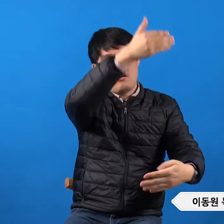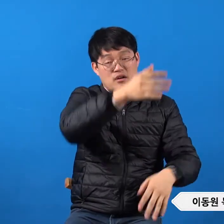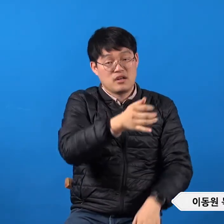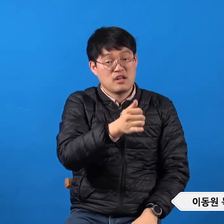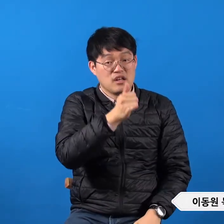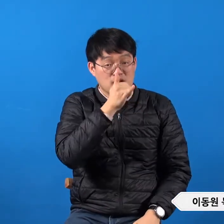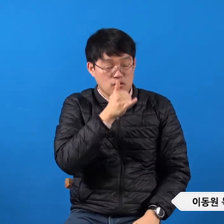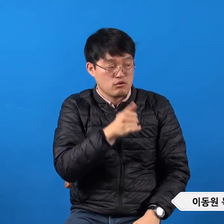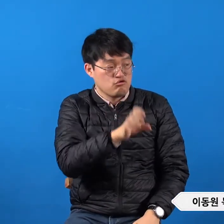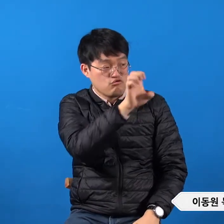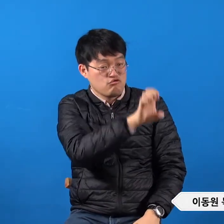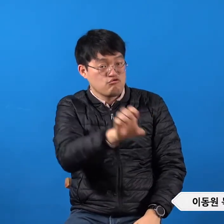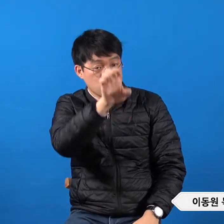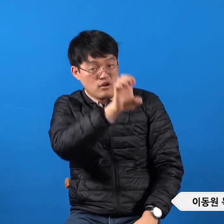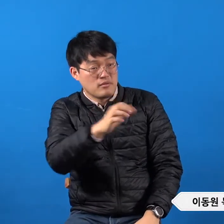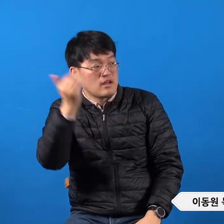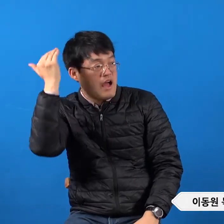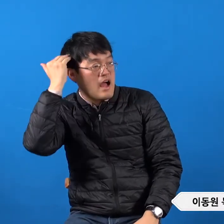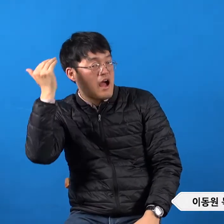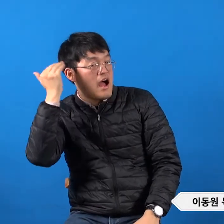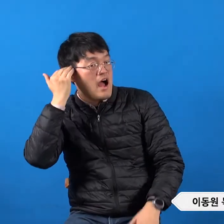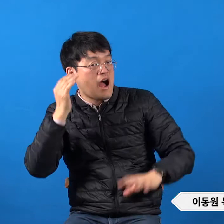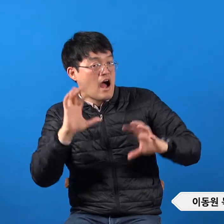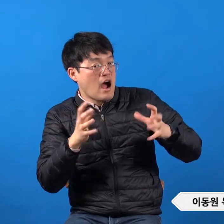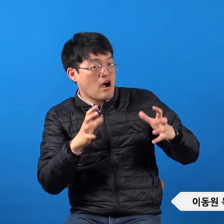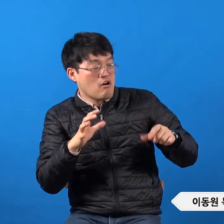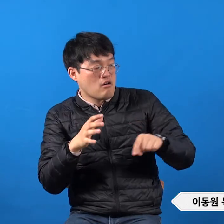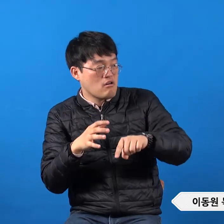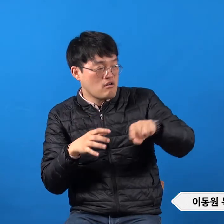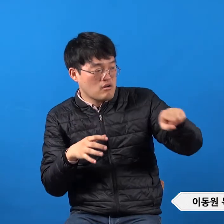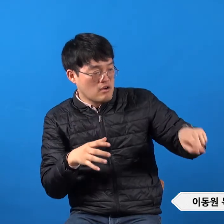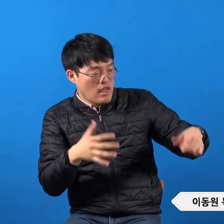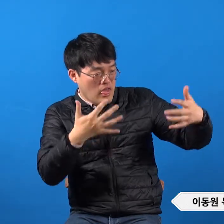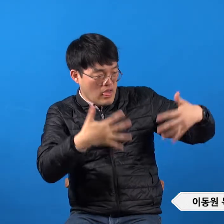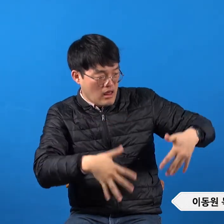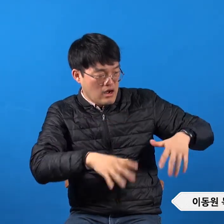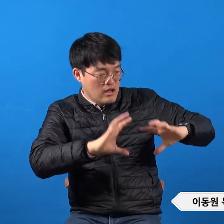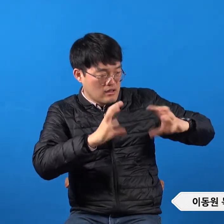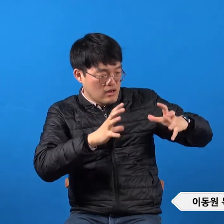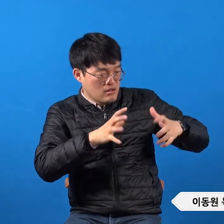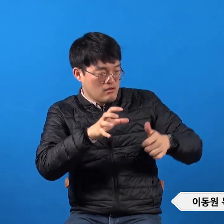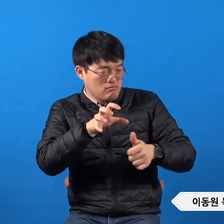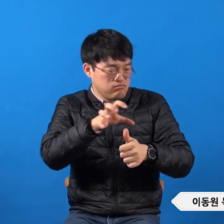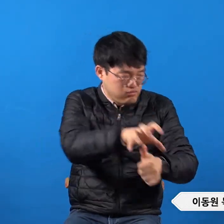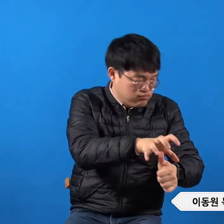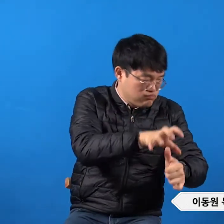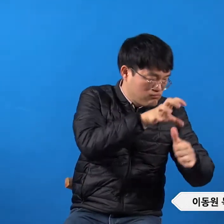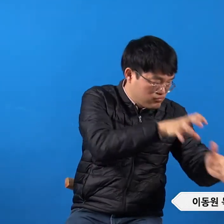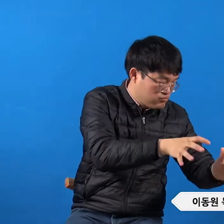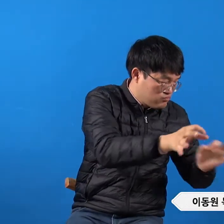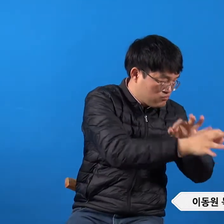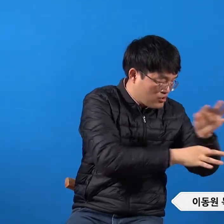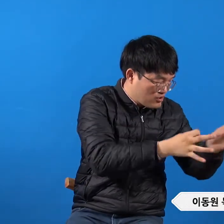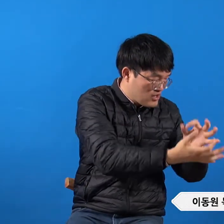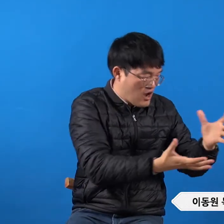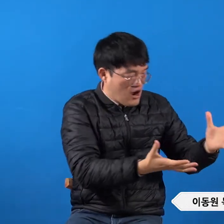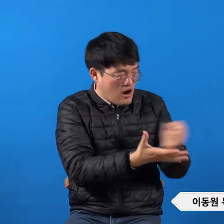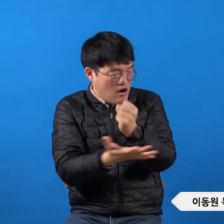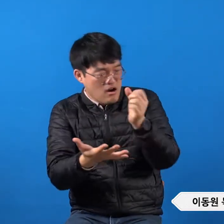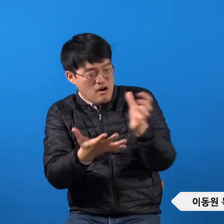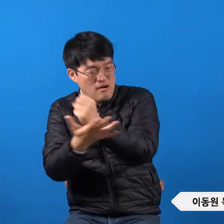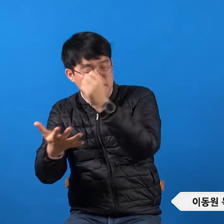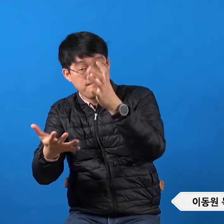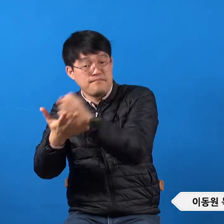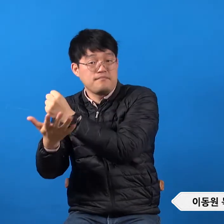그 다음에 구라파나 우리나라를 포함해서 많은 약한 나라들에게 오히려 압력을 가해서 경제적인